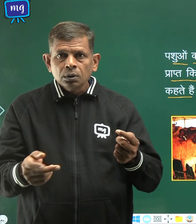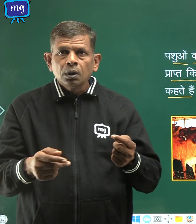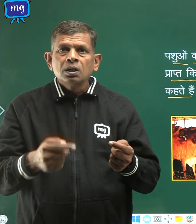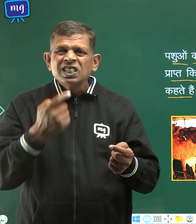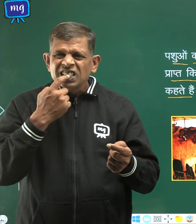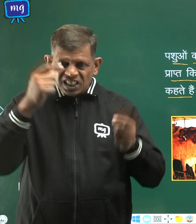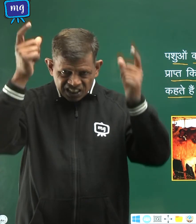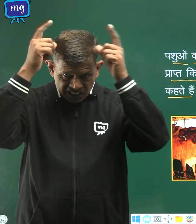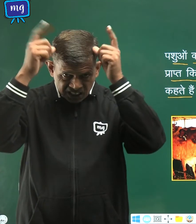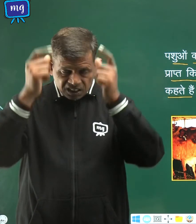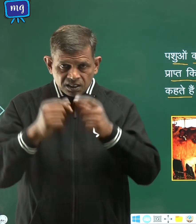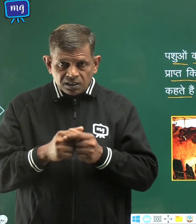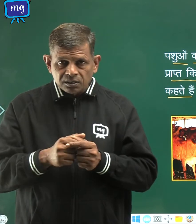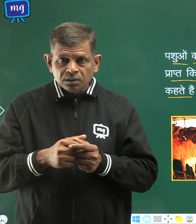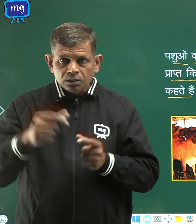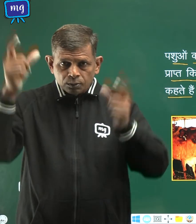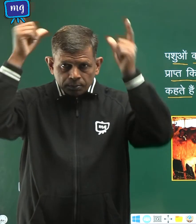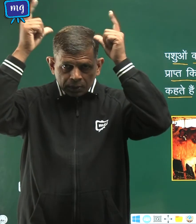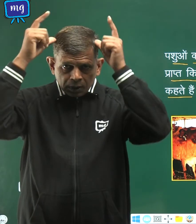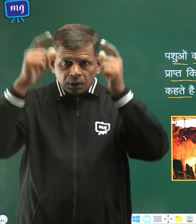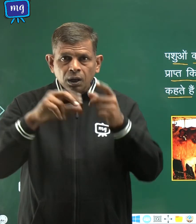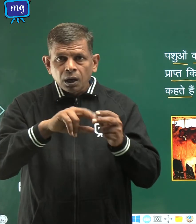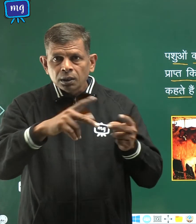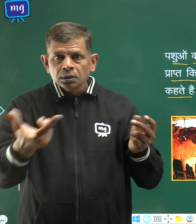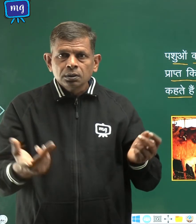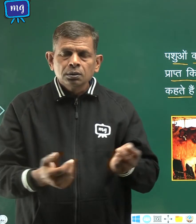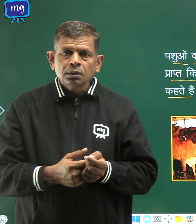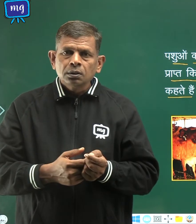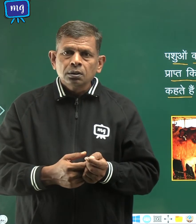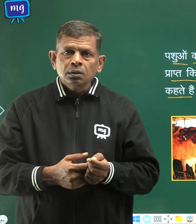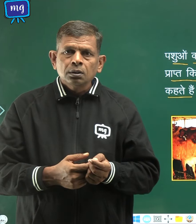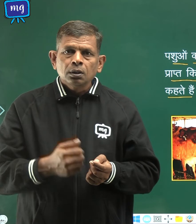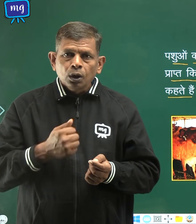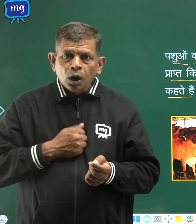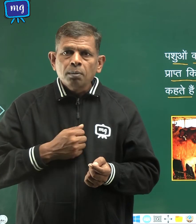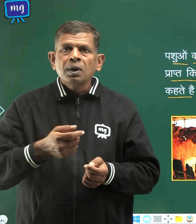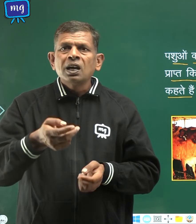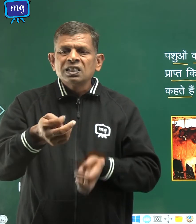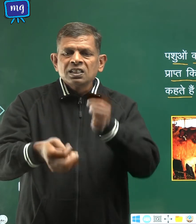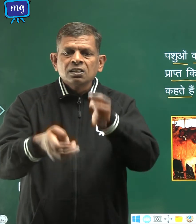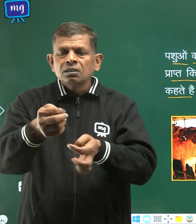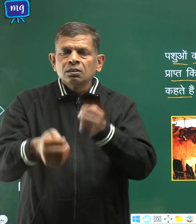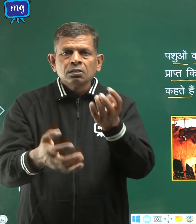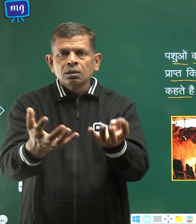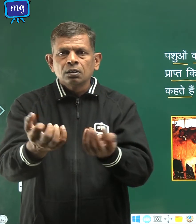जैसे गाय, भैंस आदि से हमें दूध प्राप्त होता